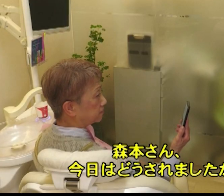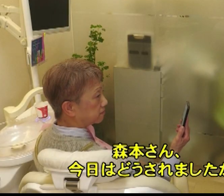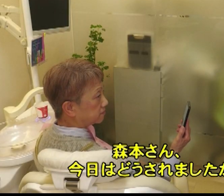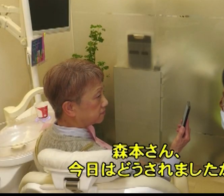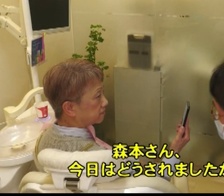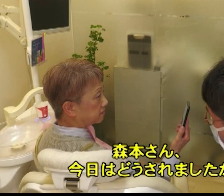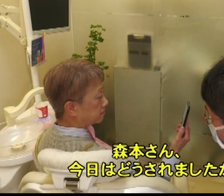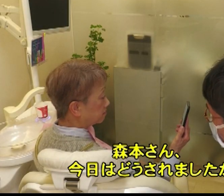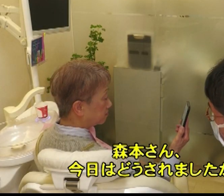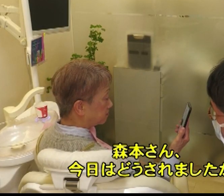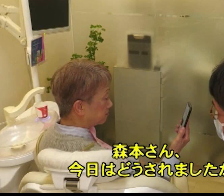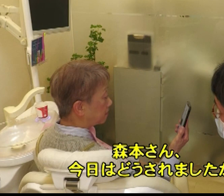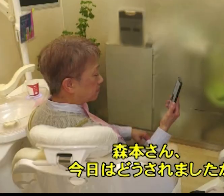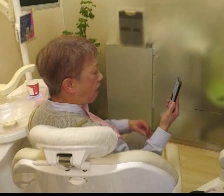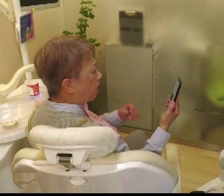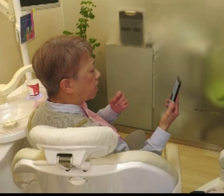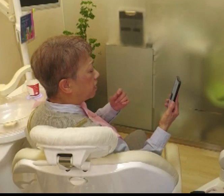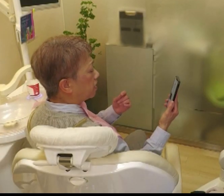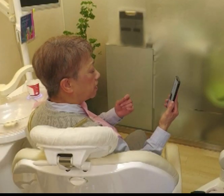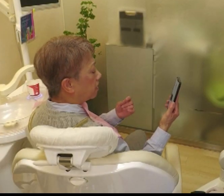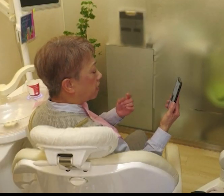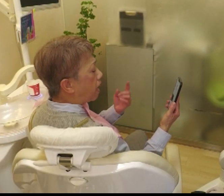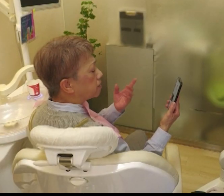今日はどうされましたか？